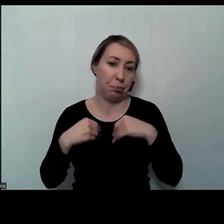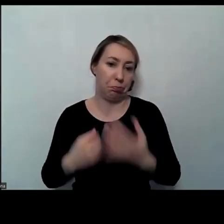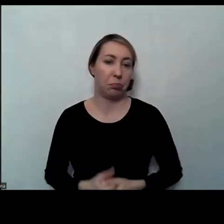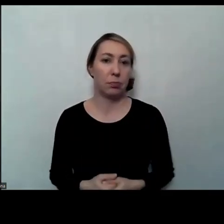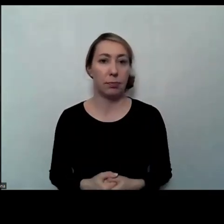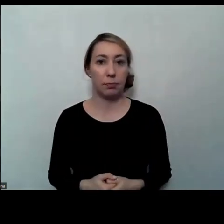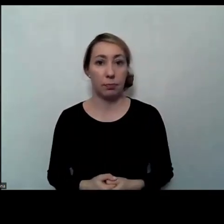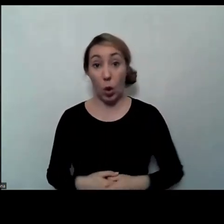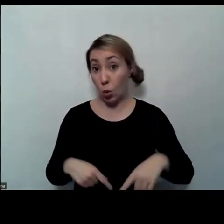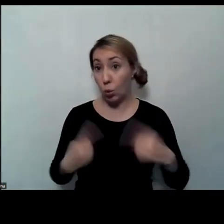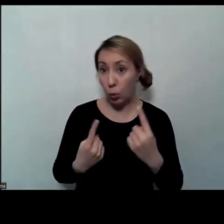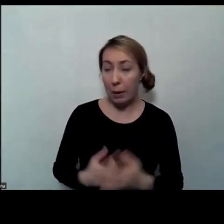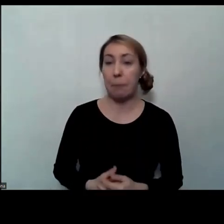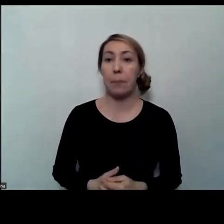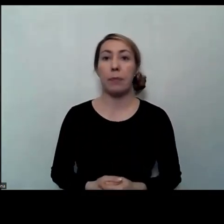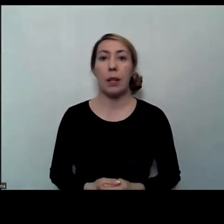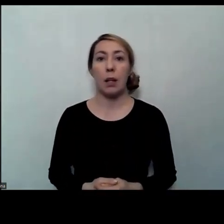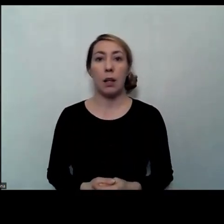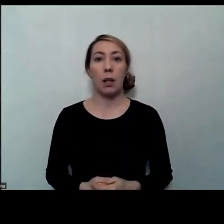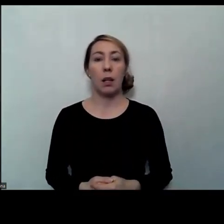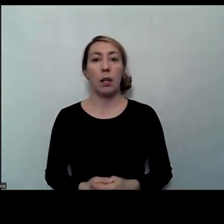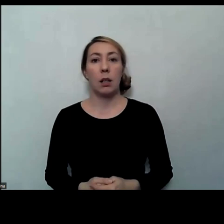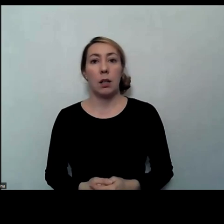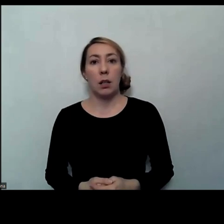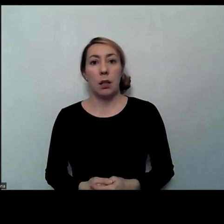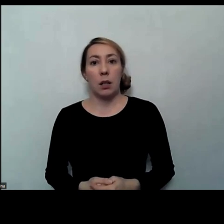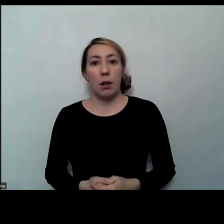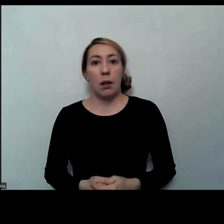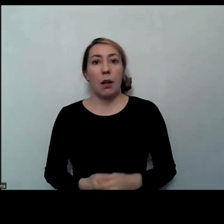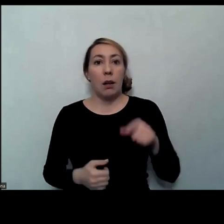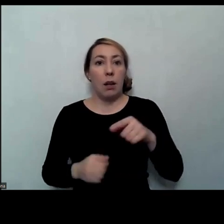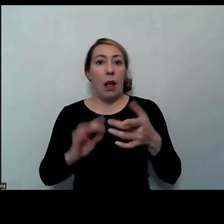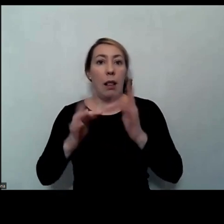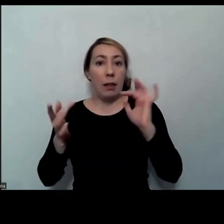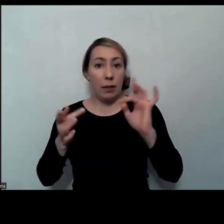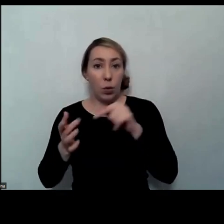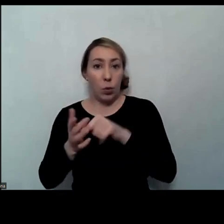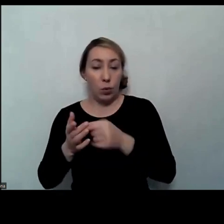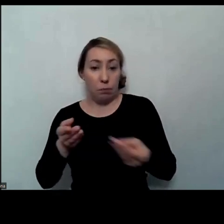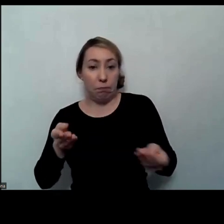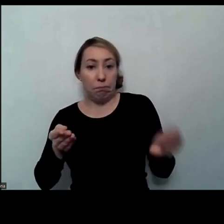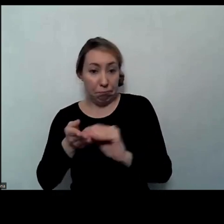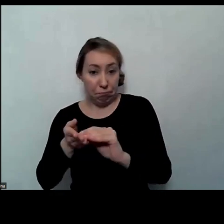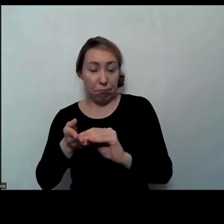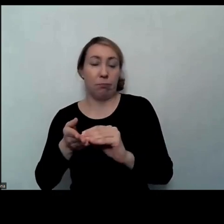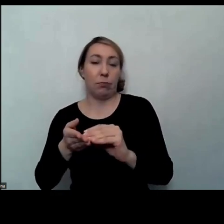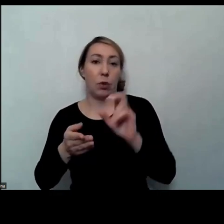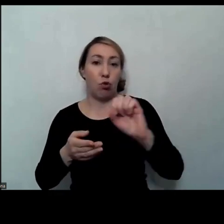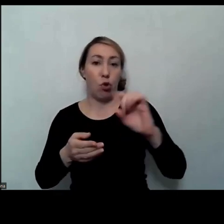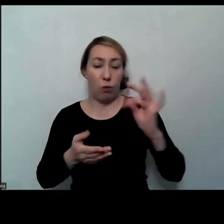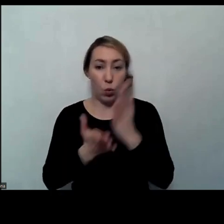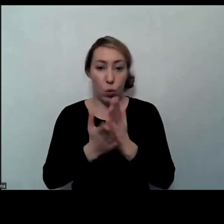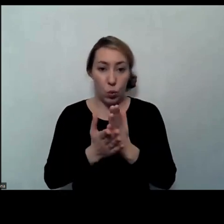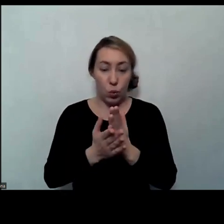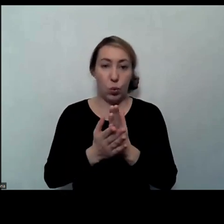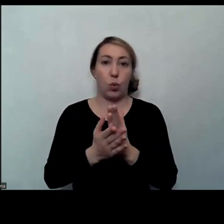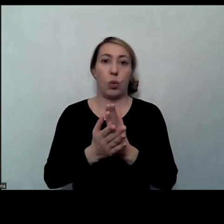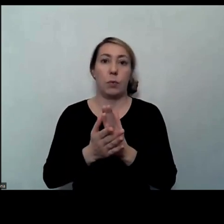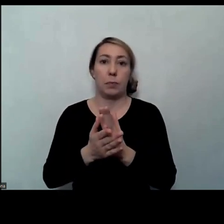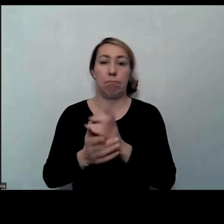Super. Także link, który jeszcze raz Olga, bardzo Ci dziękuję, wrzuciła do czatu.